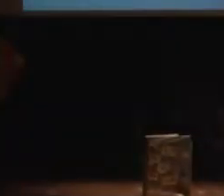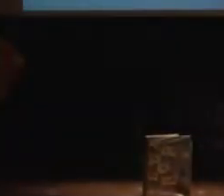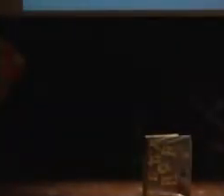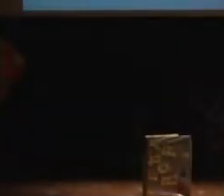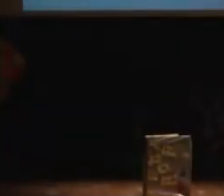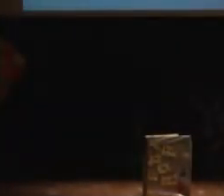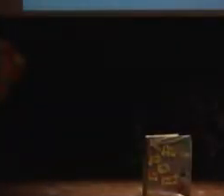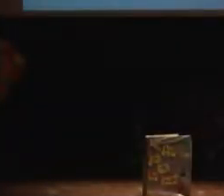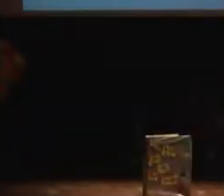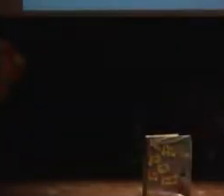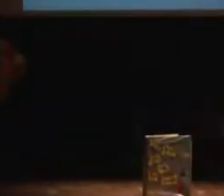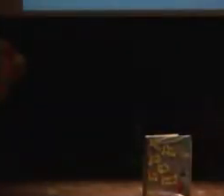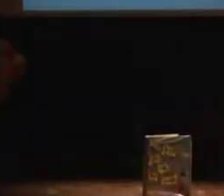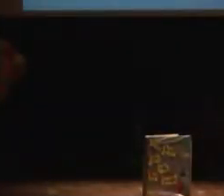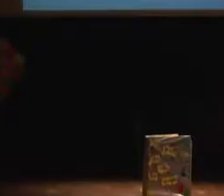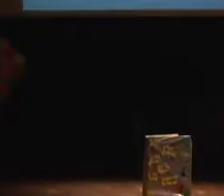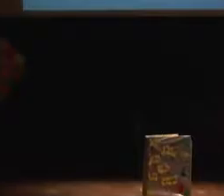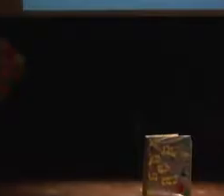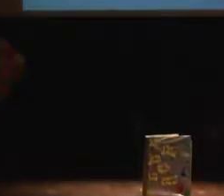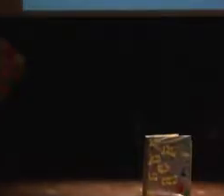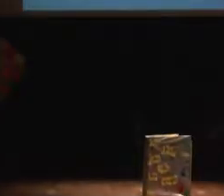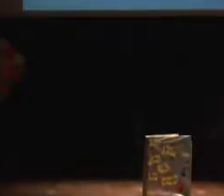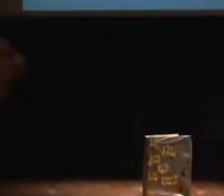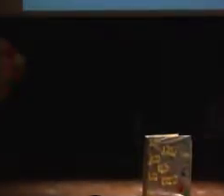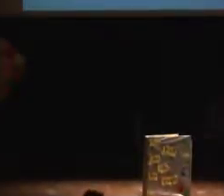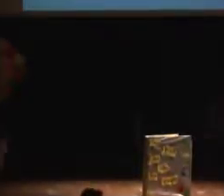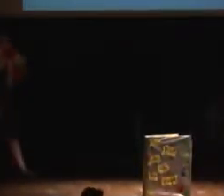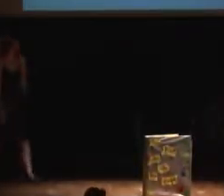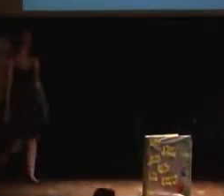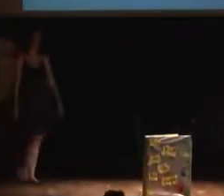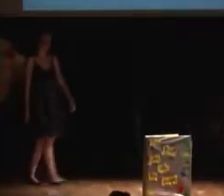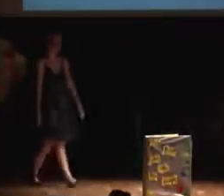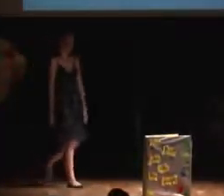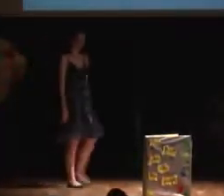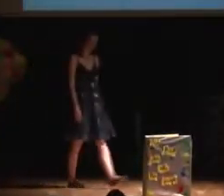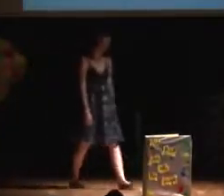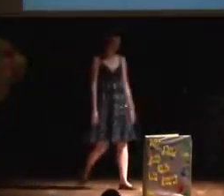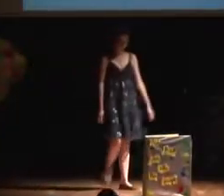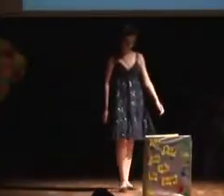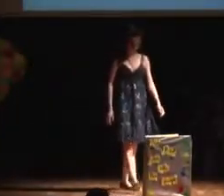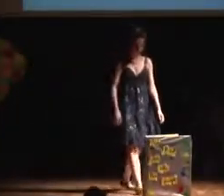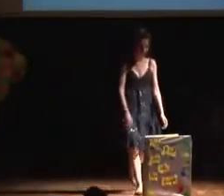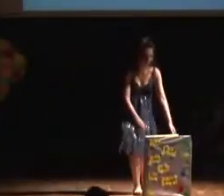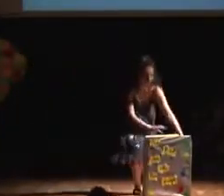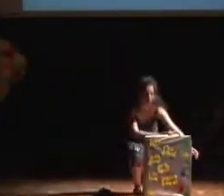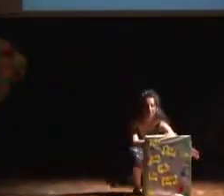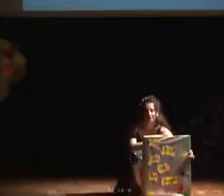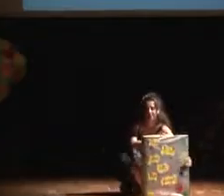Un jour où il pleut des bulles, elle fait la rencontre d'une jeune fille aux cheveux